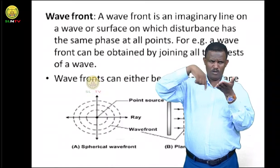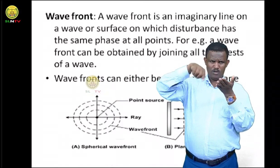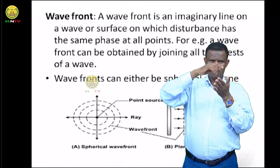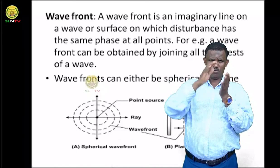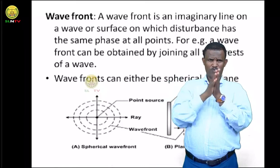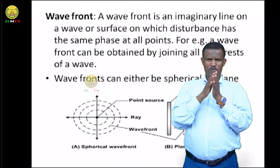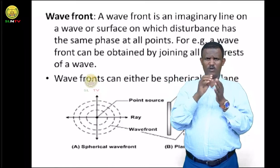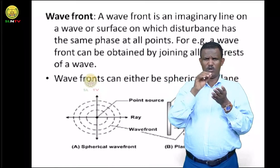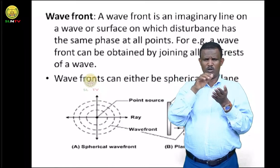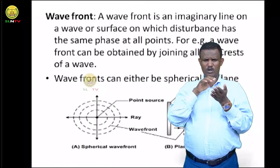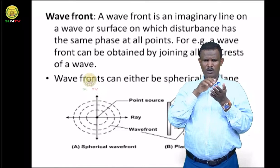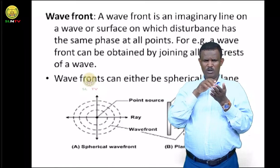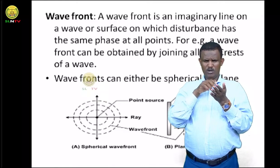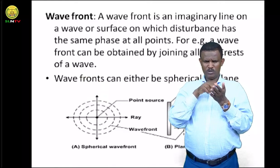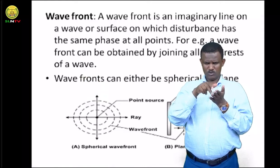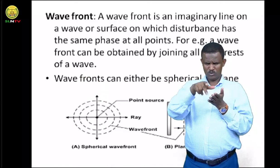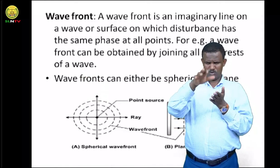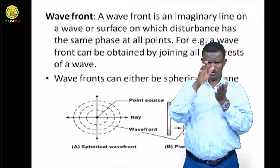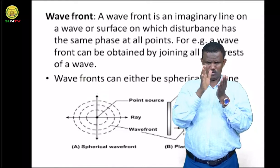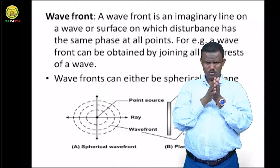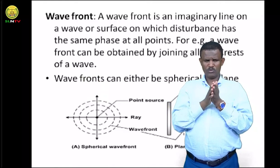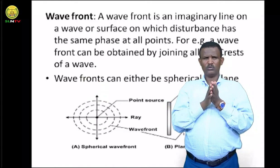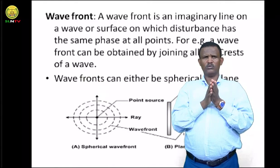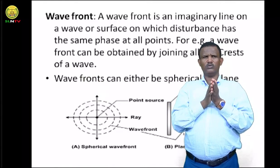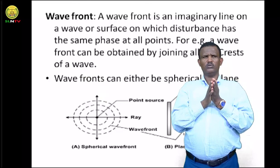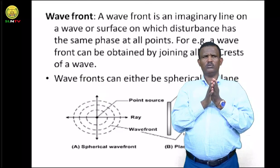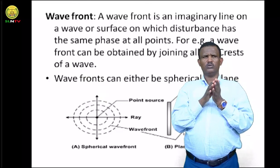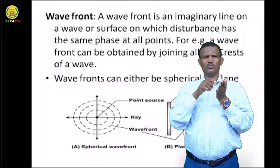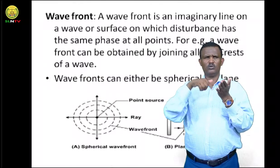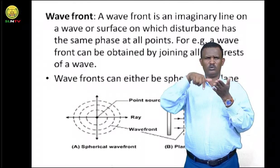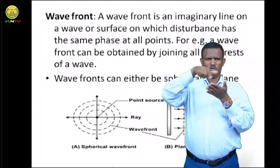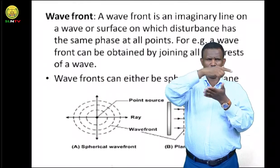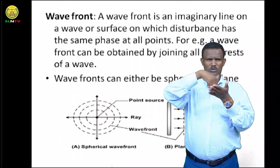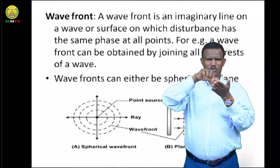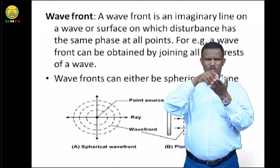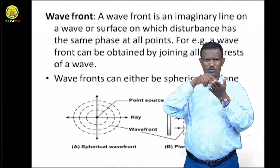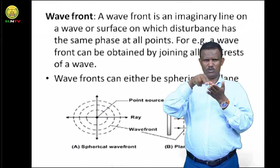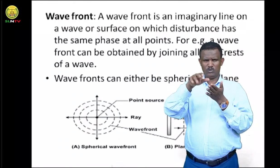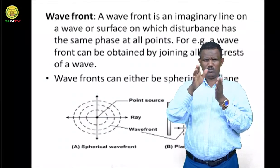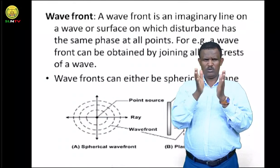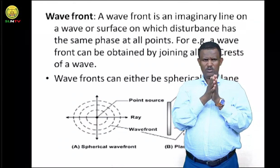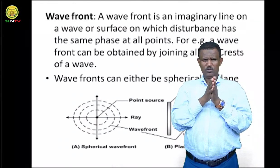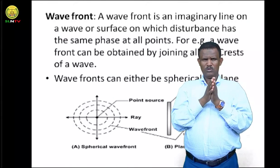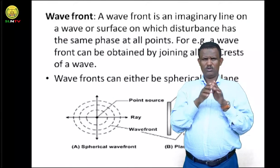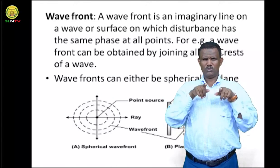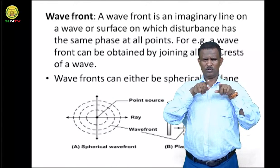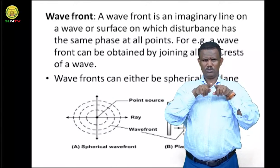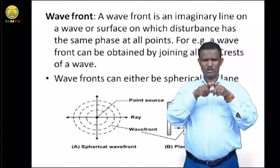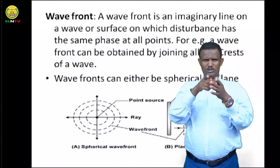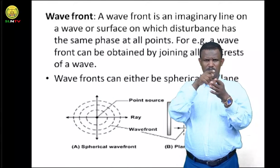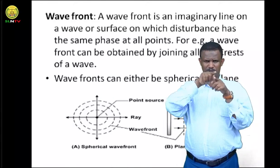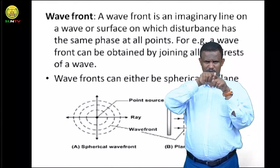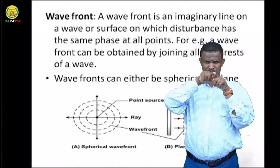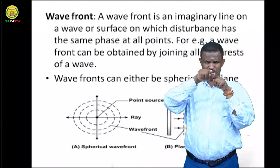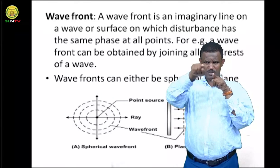sawireynay qaabkii u dhaqaaqaysa ama socodkeygu ahaa inuu yahay circle inay u socoto iyo inuu yahay straight inay u socoto